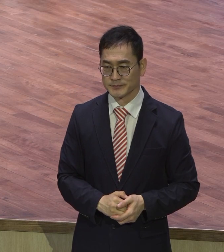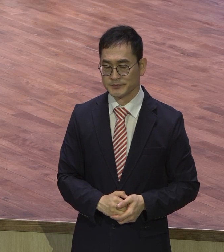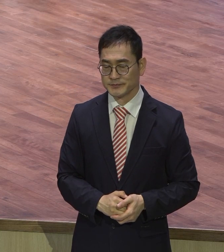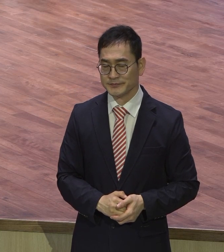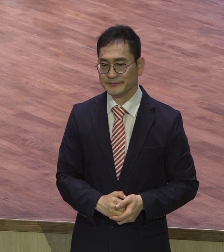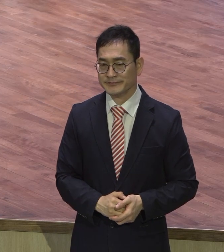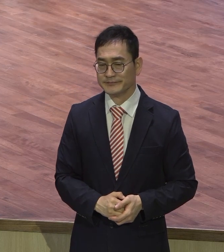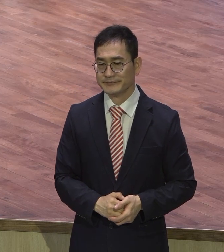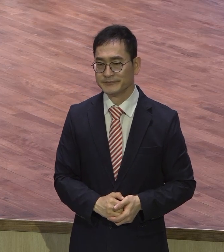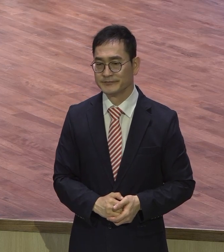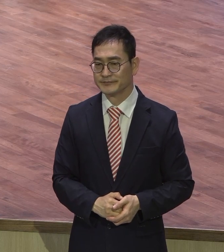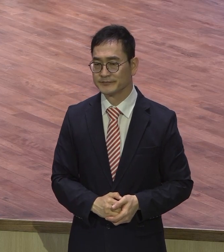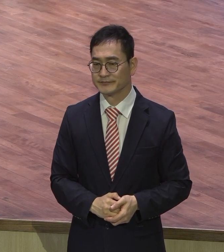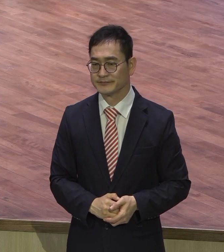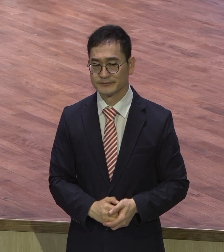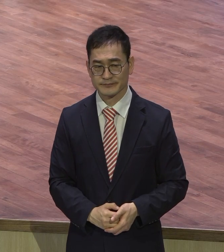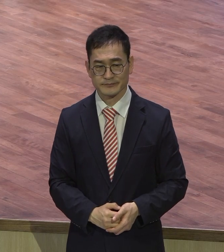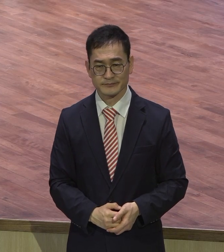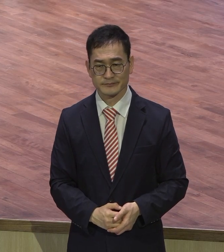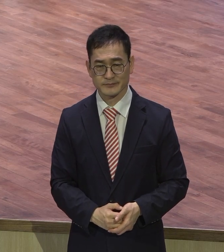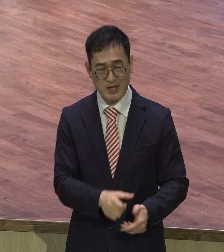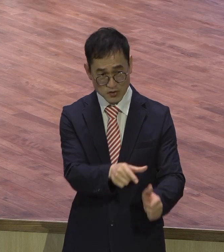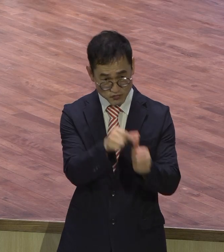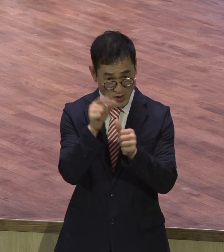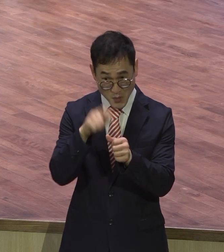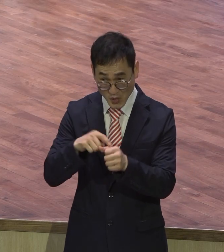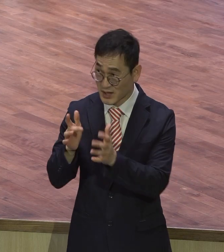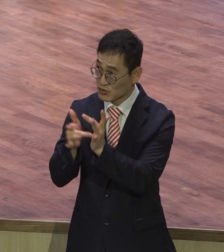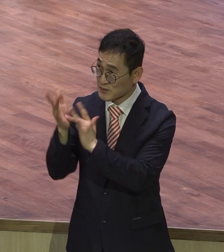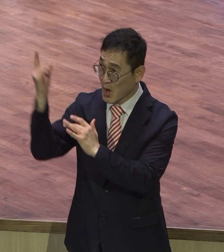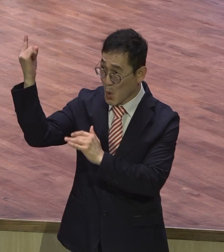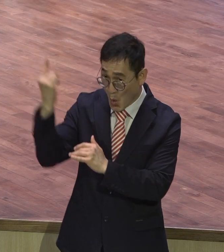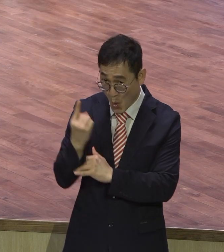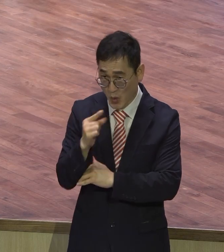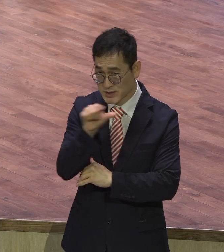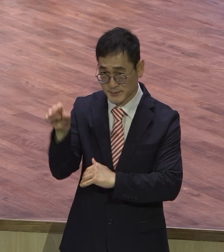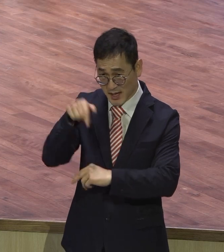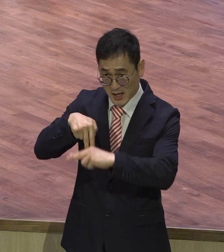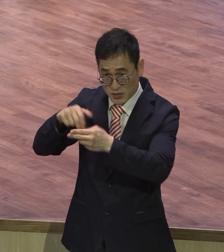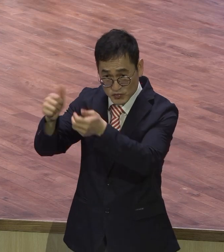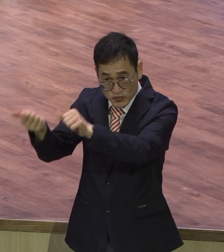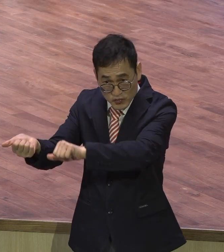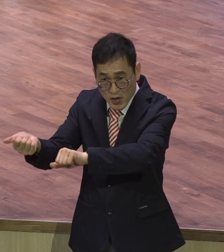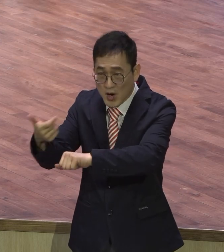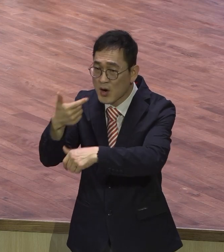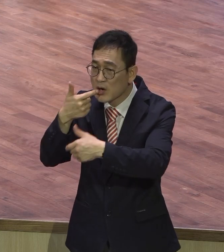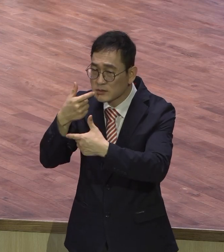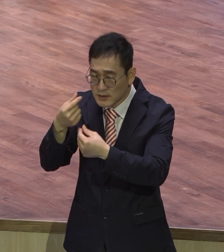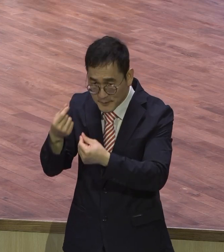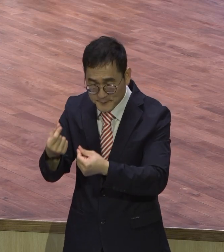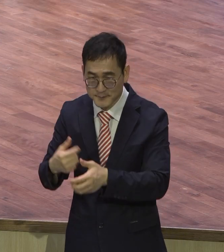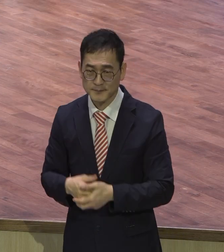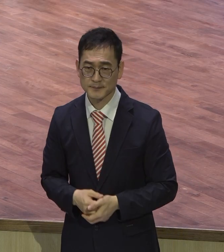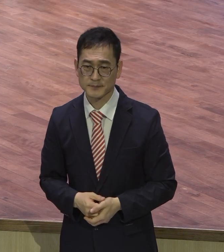위해서 예수님께서 이 이 땅에 땅에 오셨고 십자가를 지신 것입니다 영계 모든 순위를 이런 회복의 은혜를